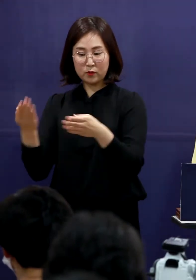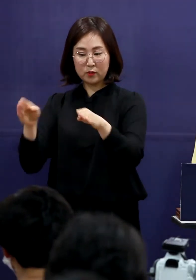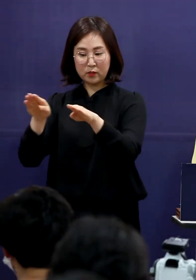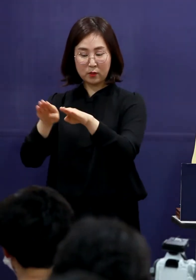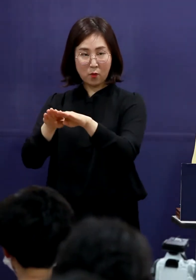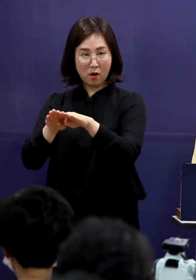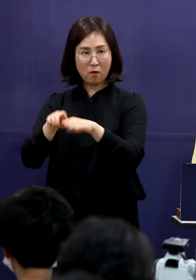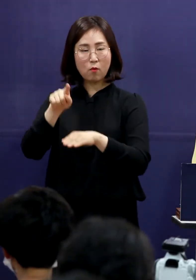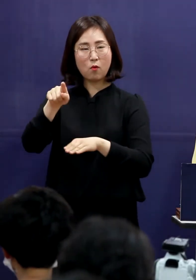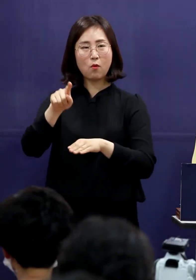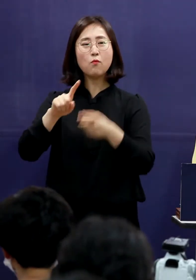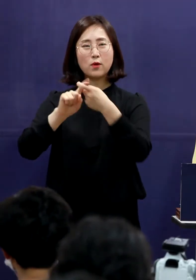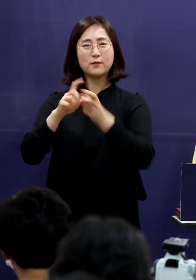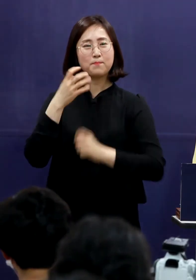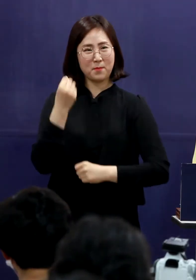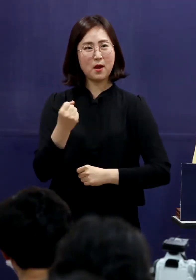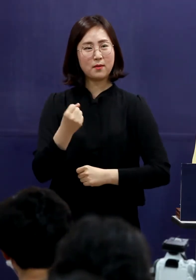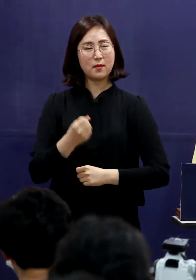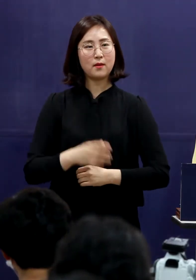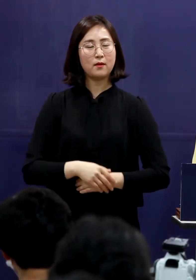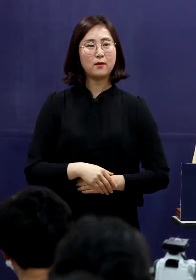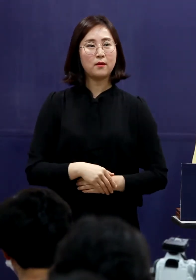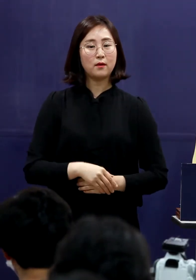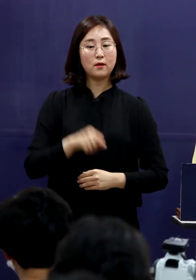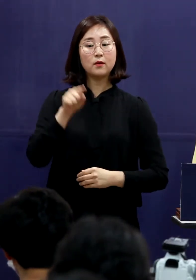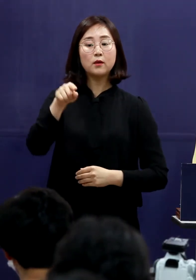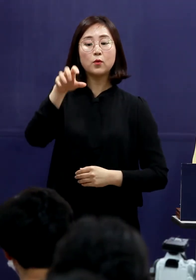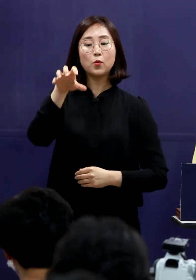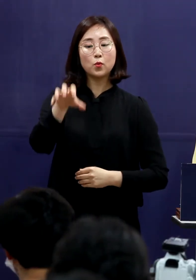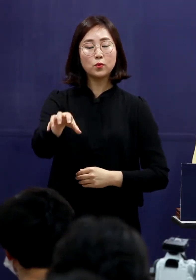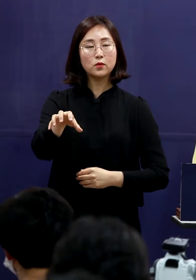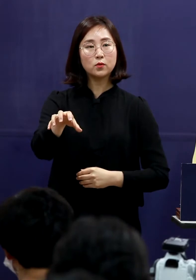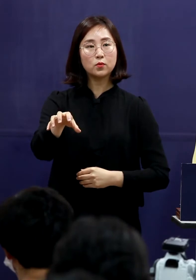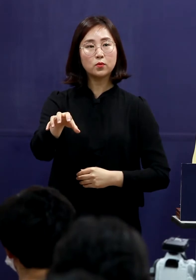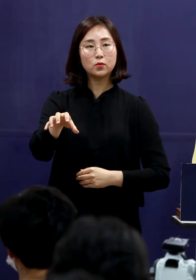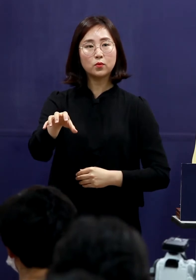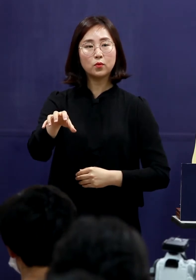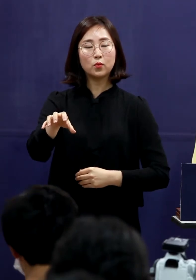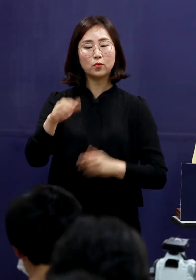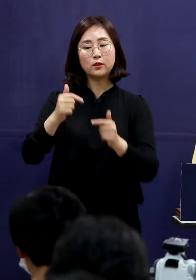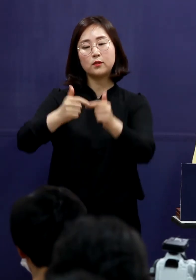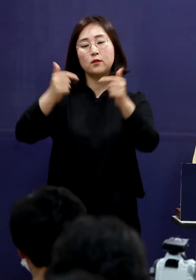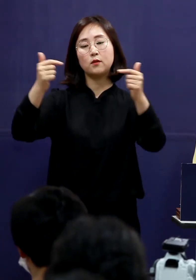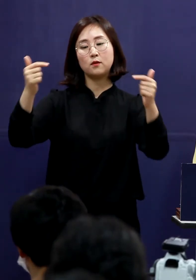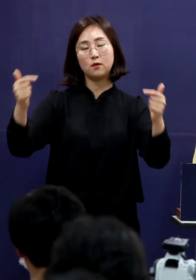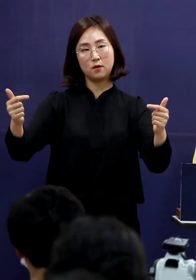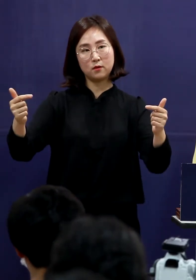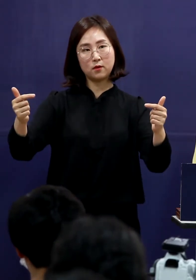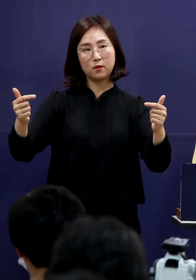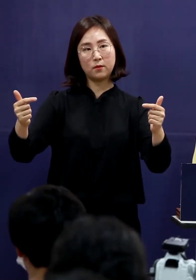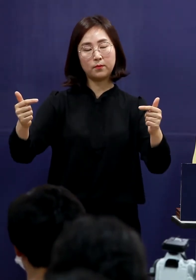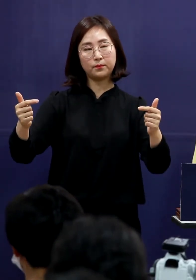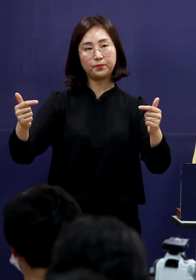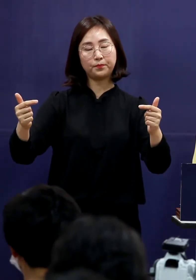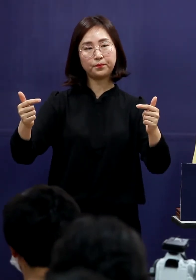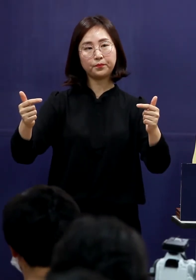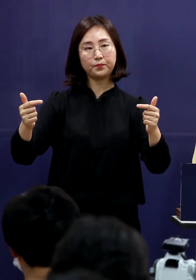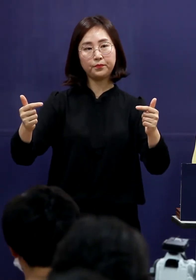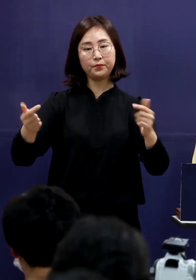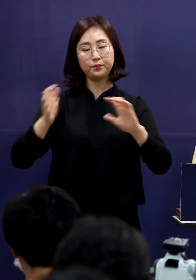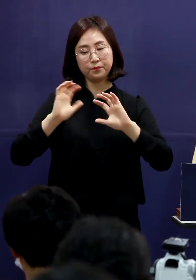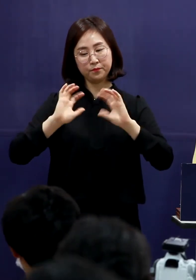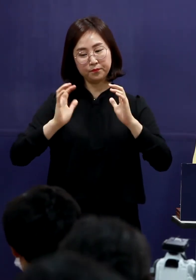관심이 많고 그렇습니다. 그래서 국제 경기관은 구내식당에도 좀 확대를 해가는 방안에 대해서